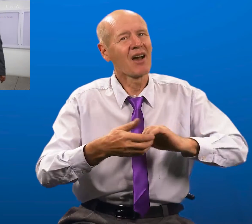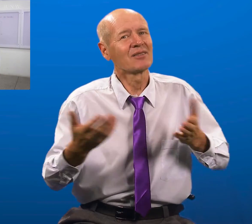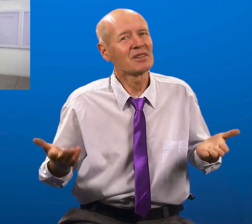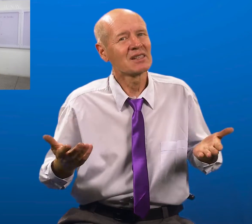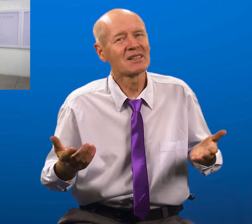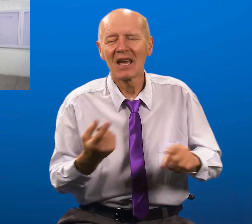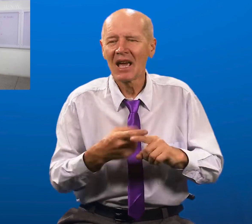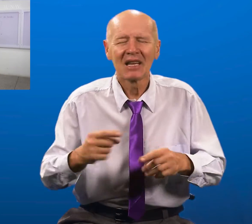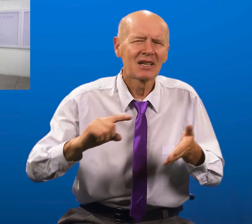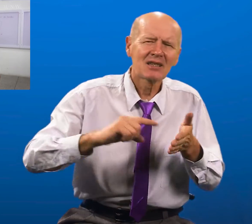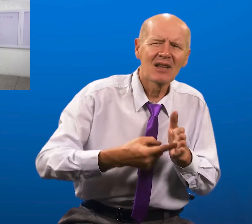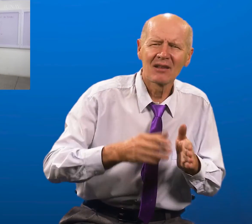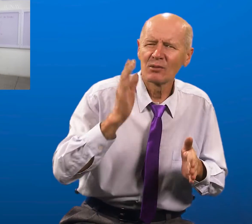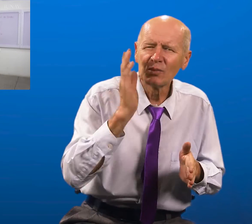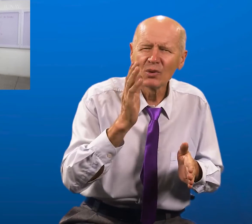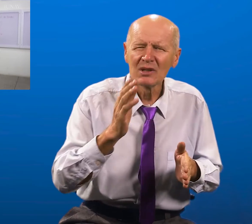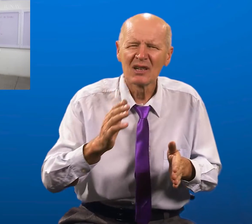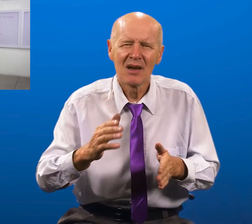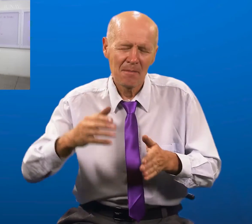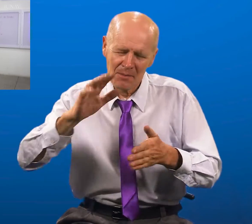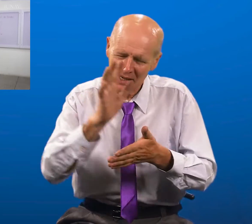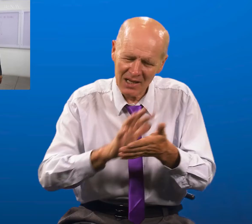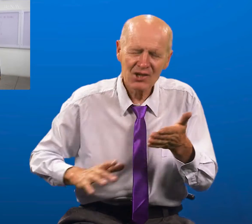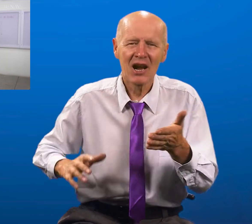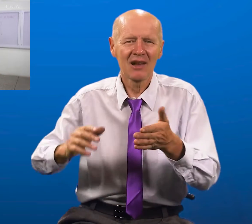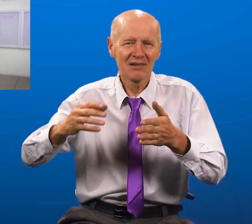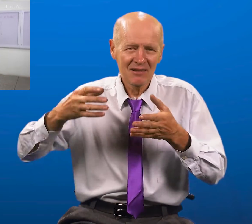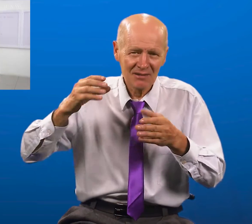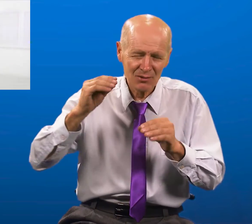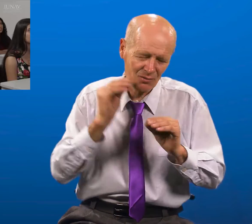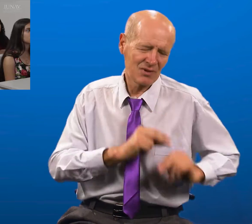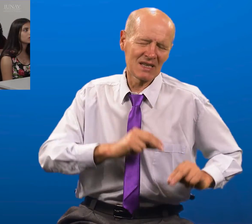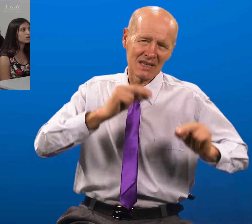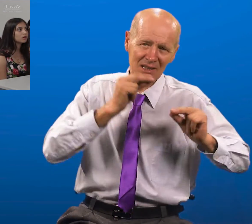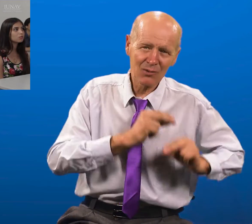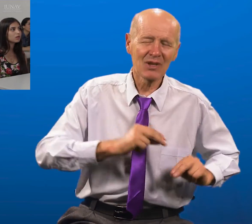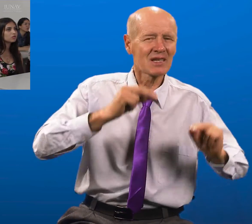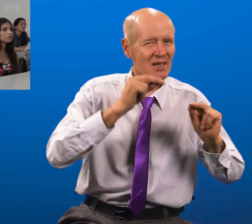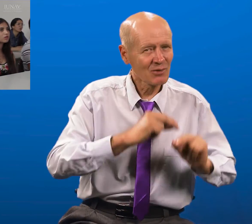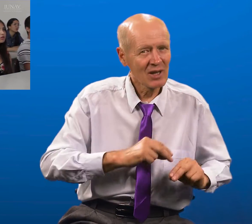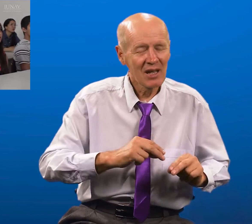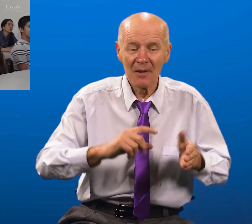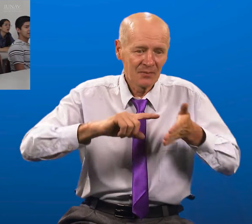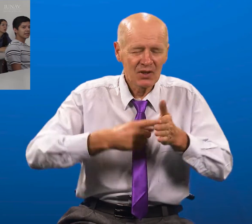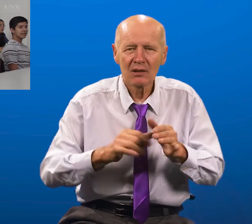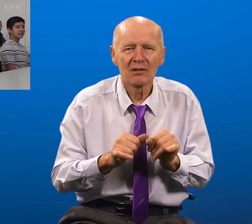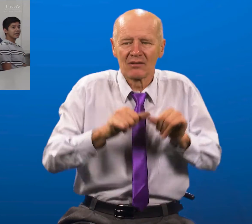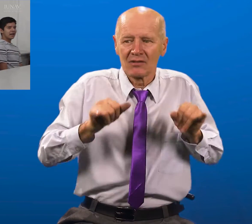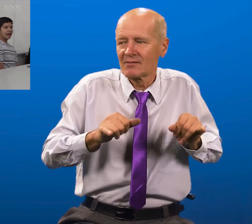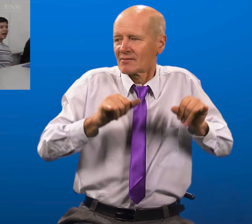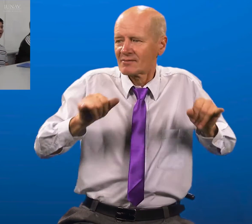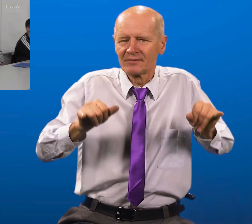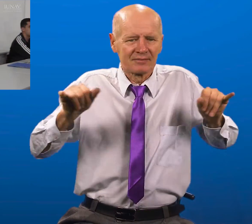Этот Центр влияния будет продолжать работать над достижением сердец тех, кому еще не открылась весть. Поскольку центры продолжают расширяться,